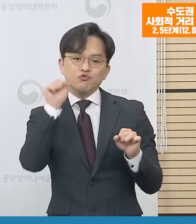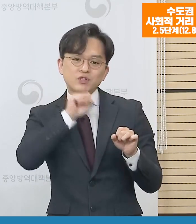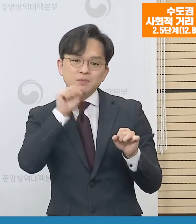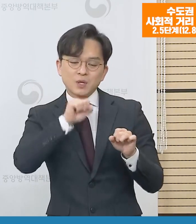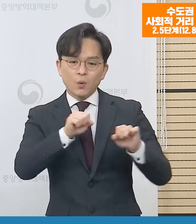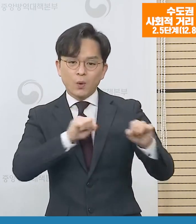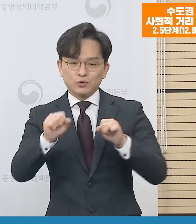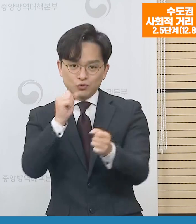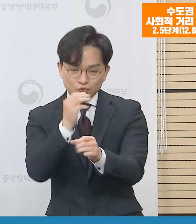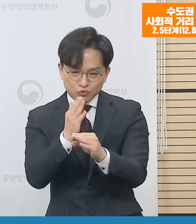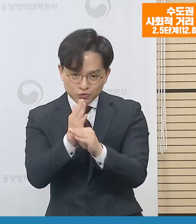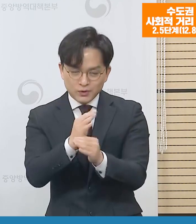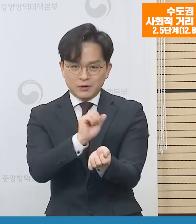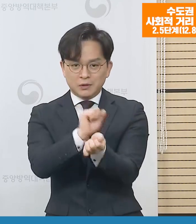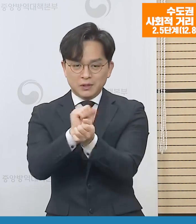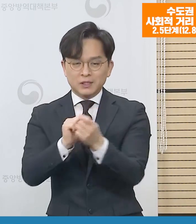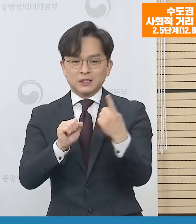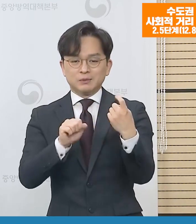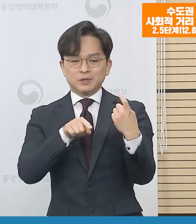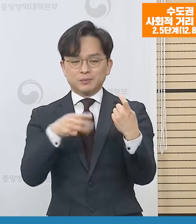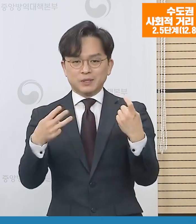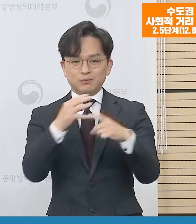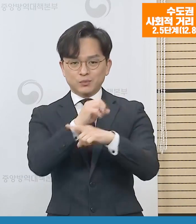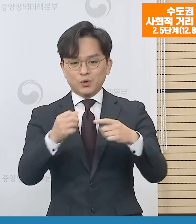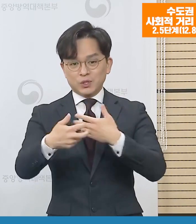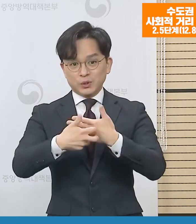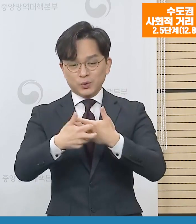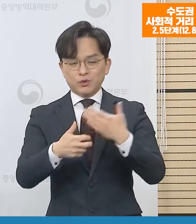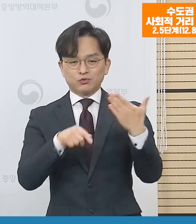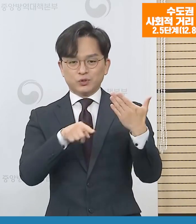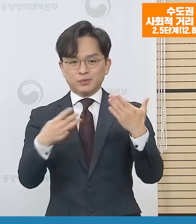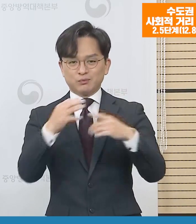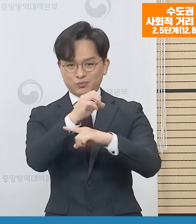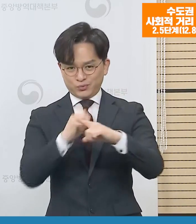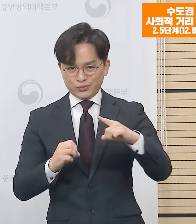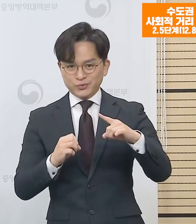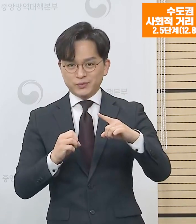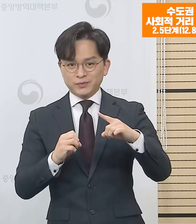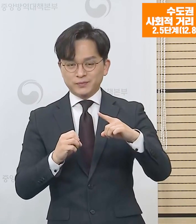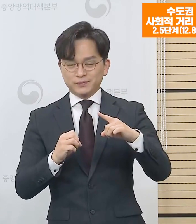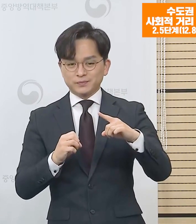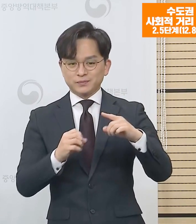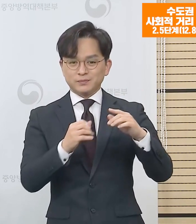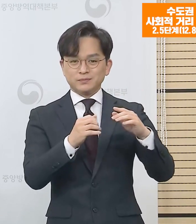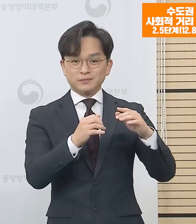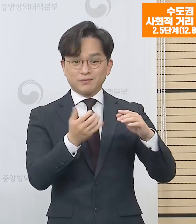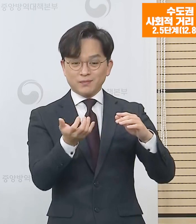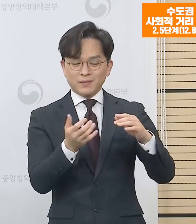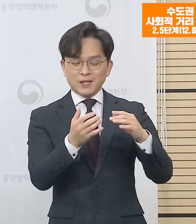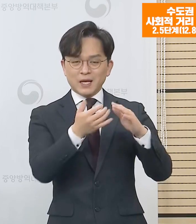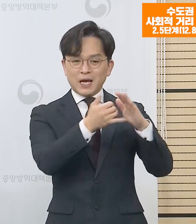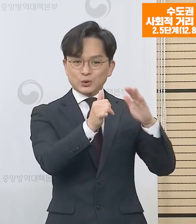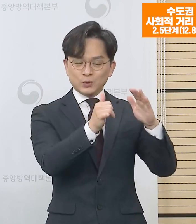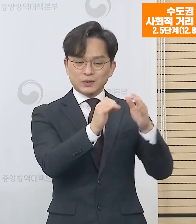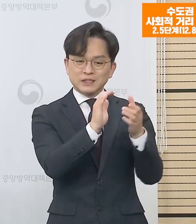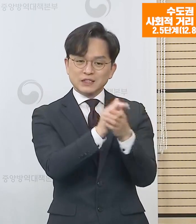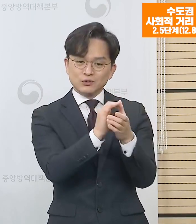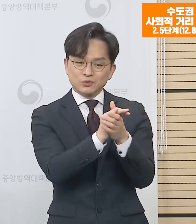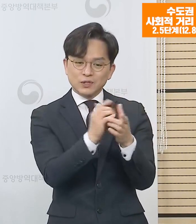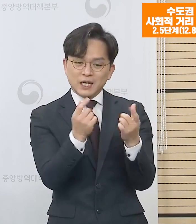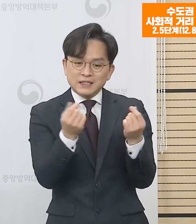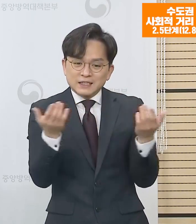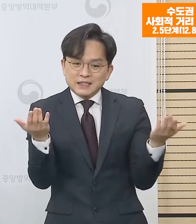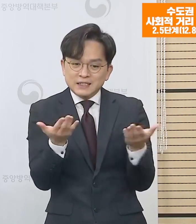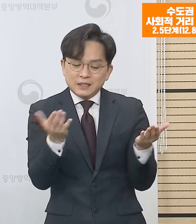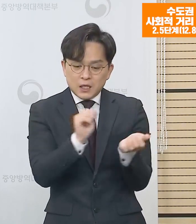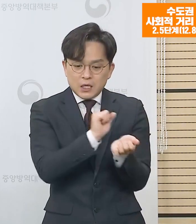여가시설이 11.3%, 의료기관이 9.3% 순으로 가족, 지인 간의 모임과 직장이 가장